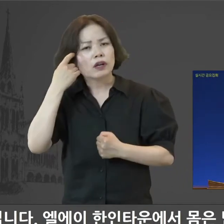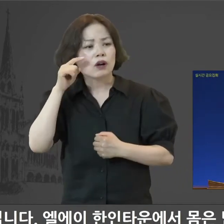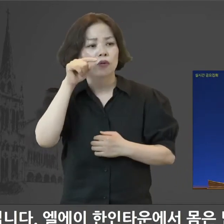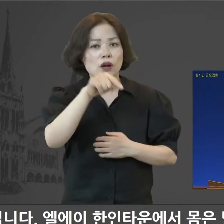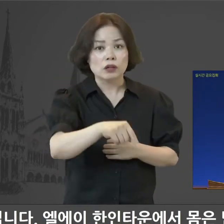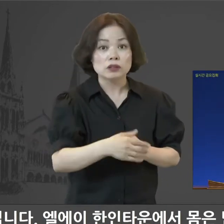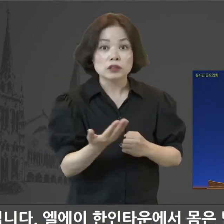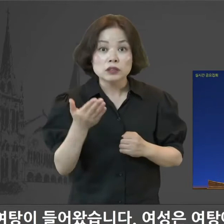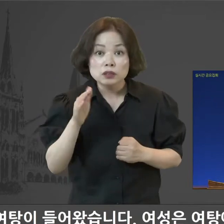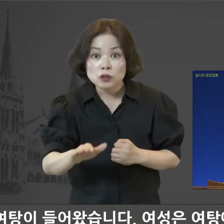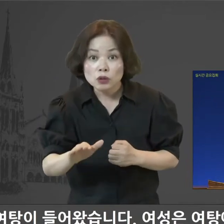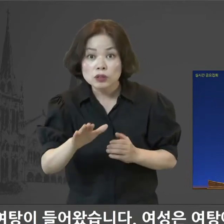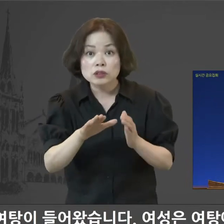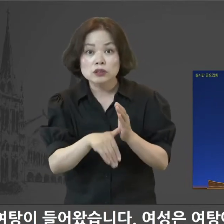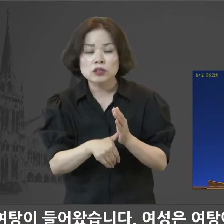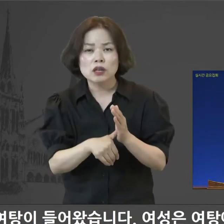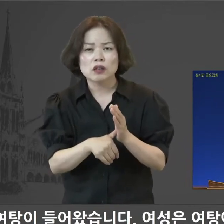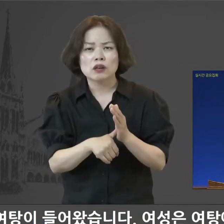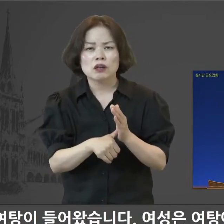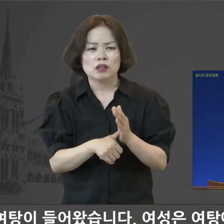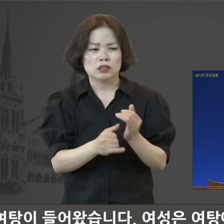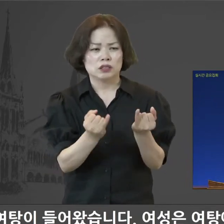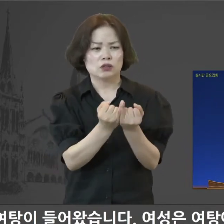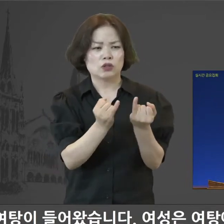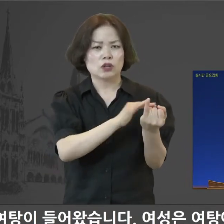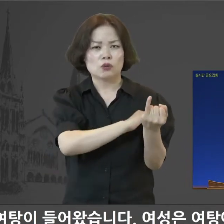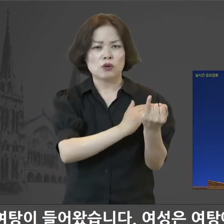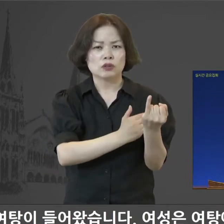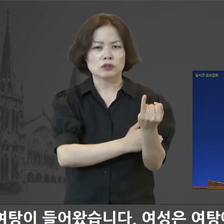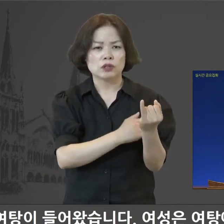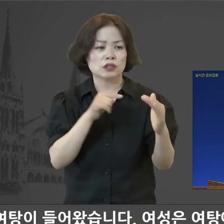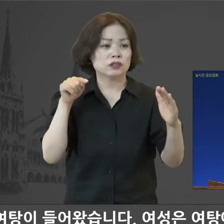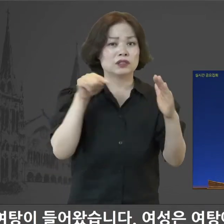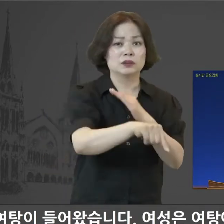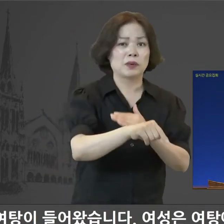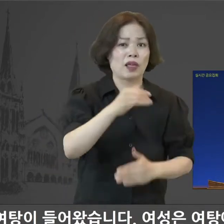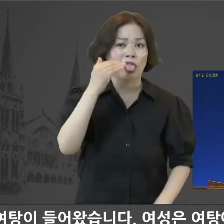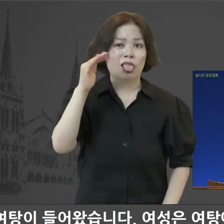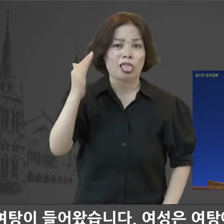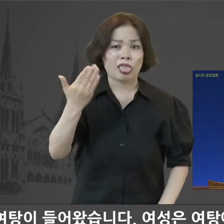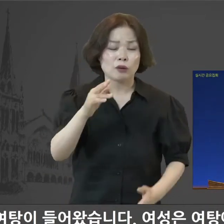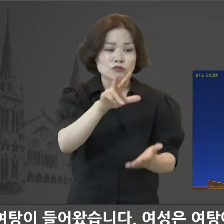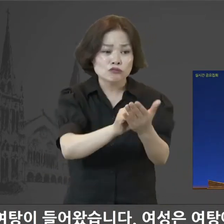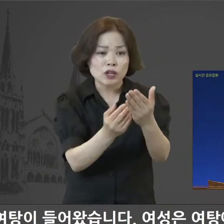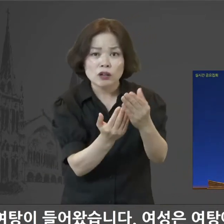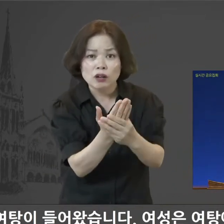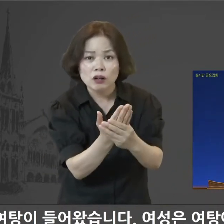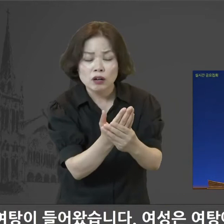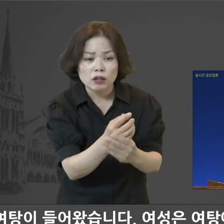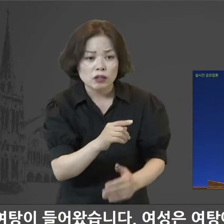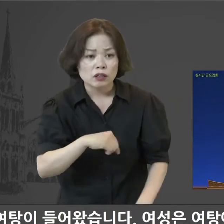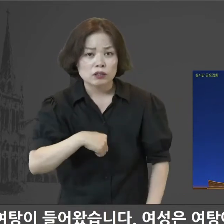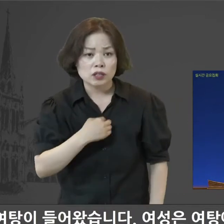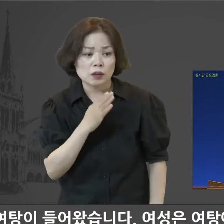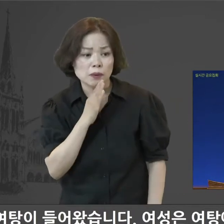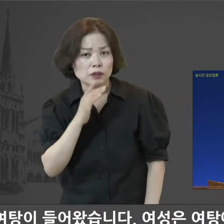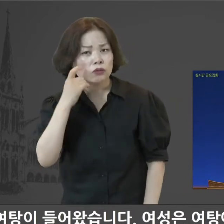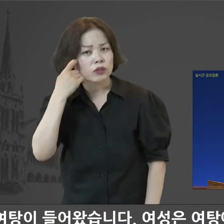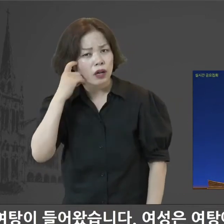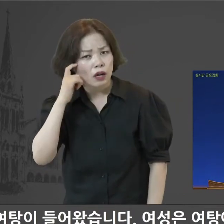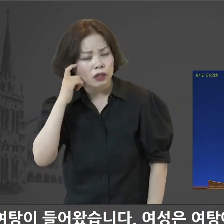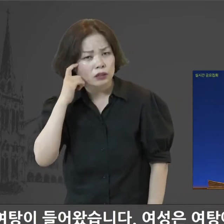겁니다. 근데 이럴 때 결국은 여성의 권리가 침해되는 거예요. 그러니까 자기가 옳다라고 믿는